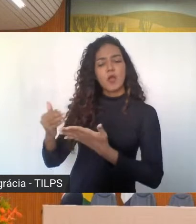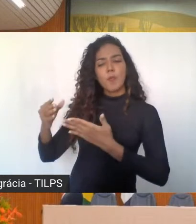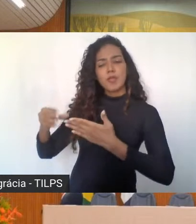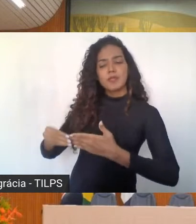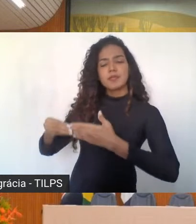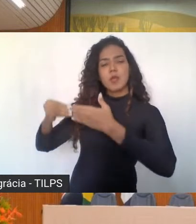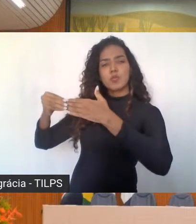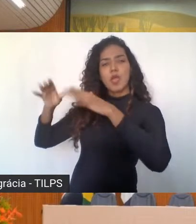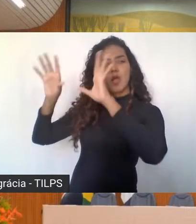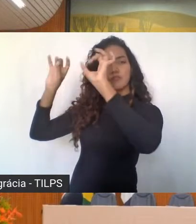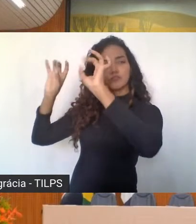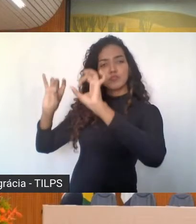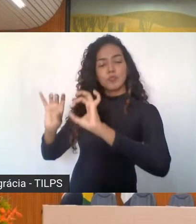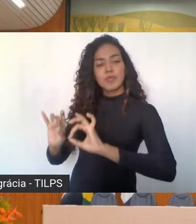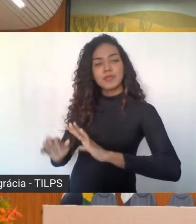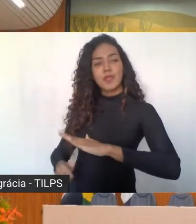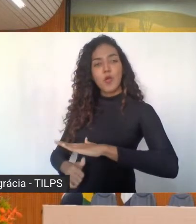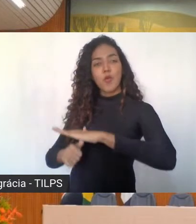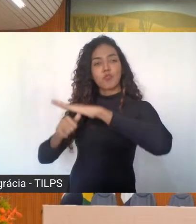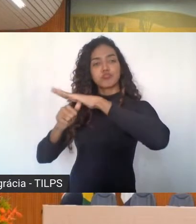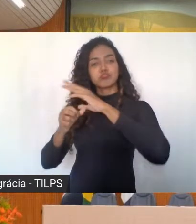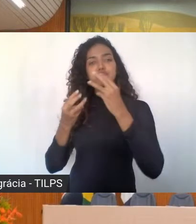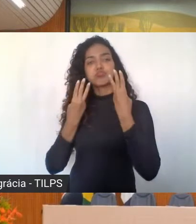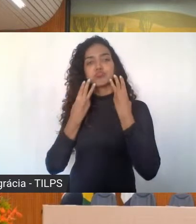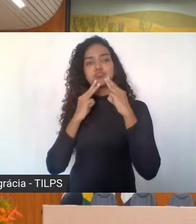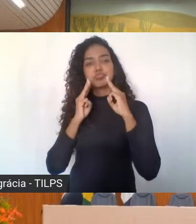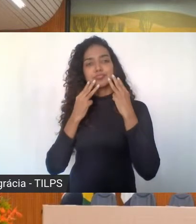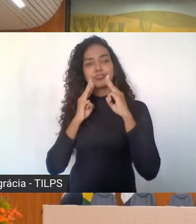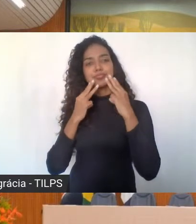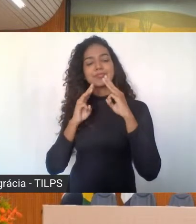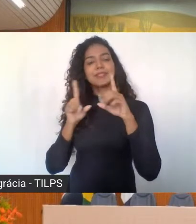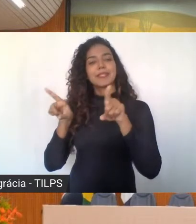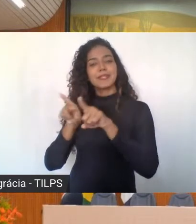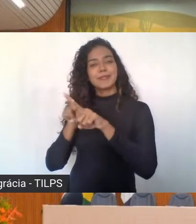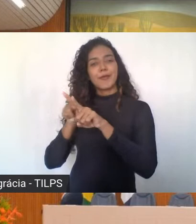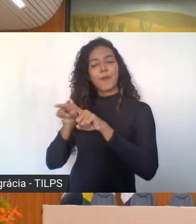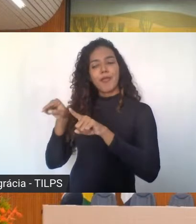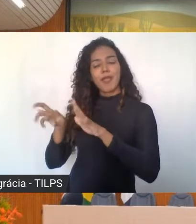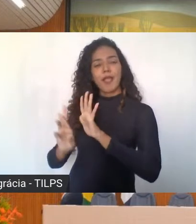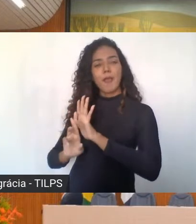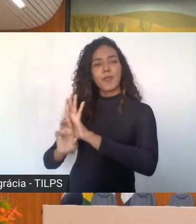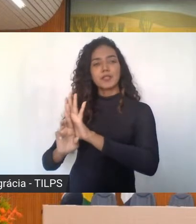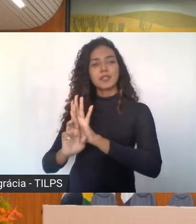Brito Carneiro Leão, e, em seu nome, saudar os demais membros da mesa.